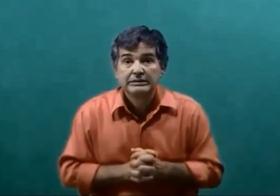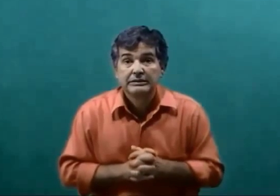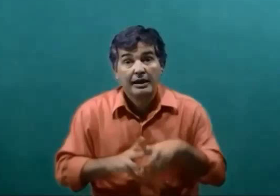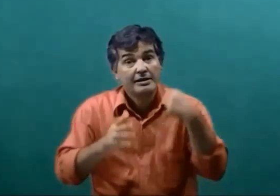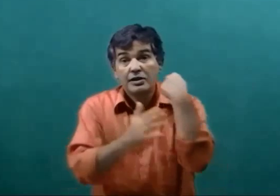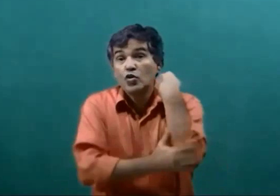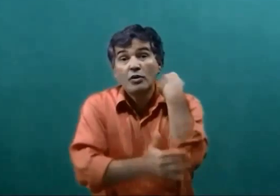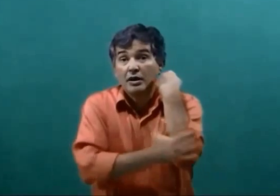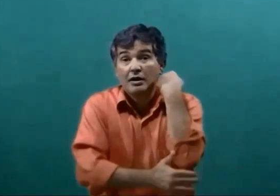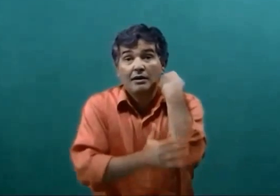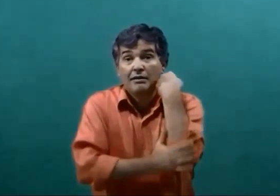É ciúme.